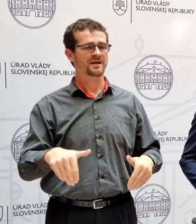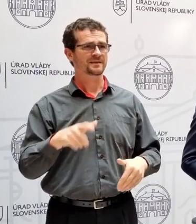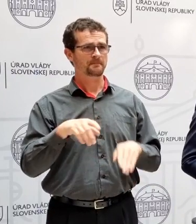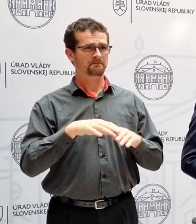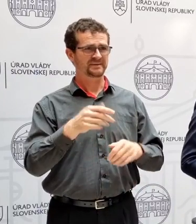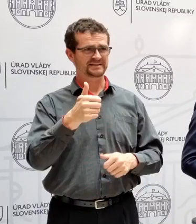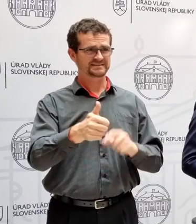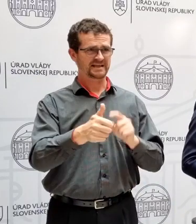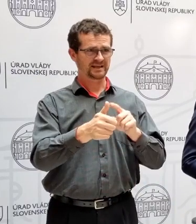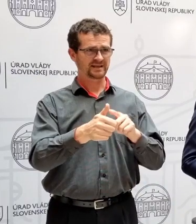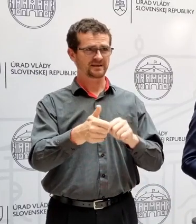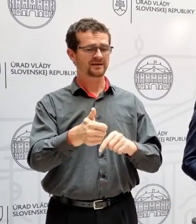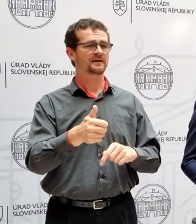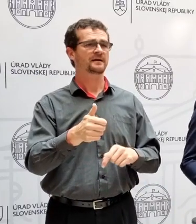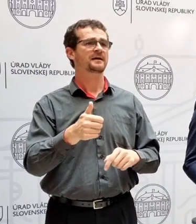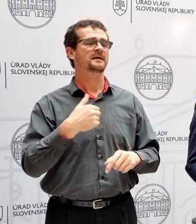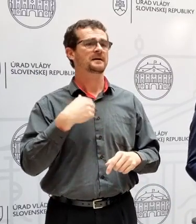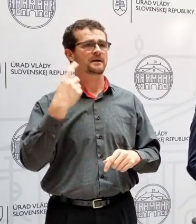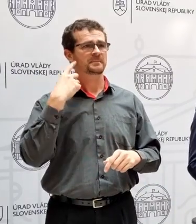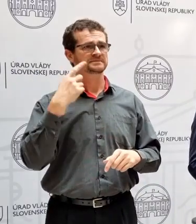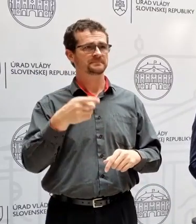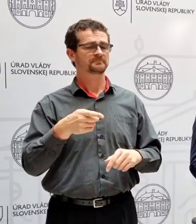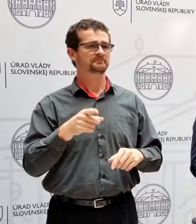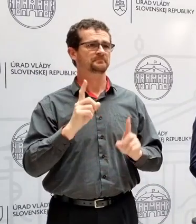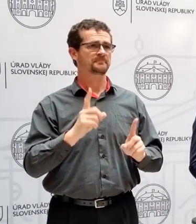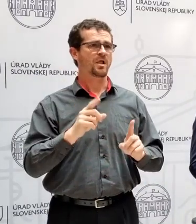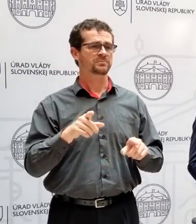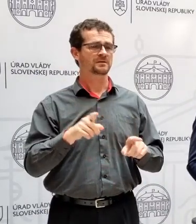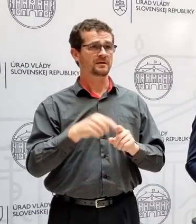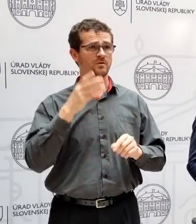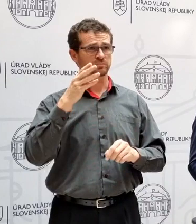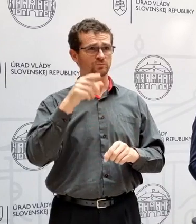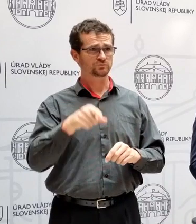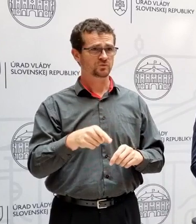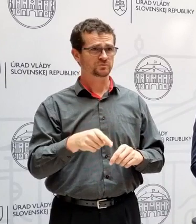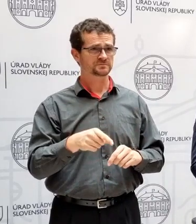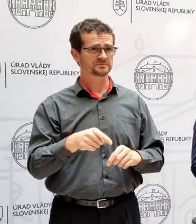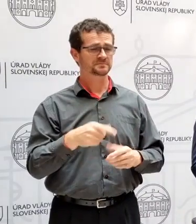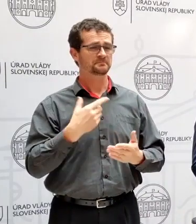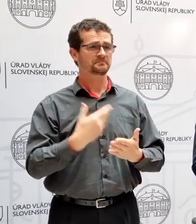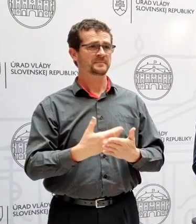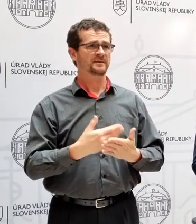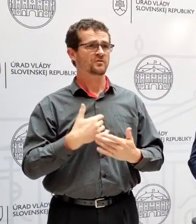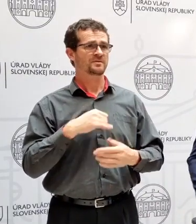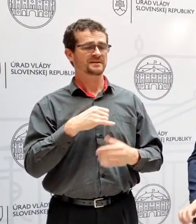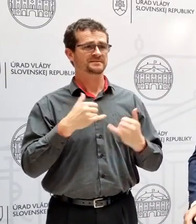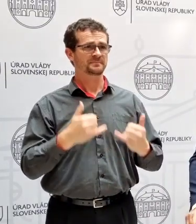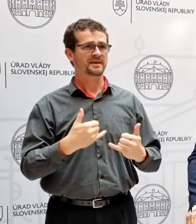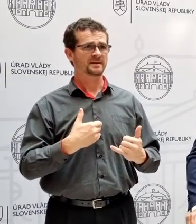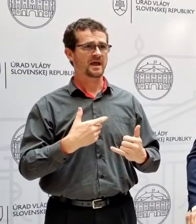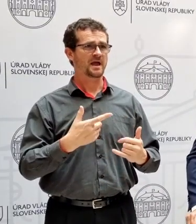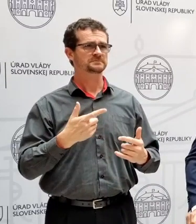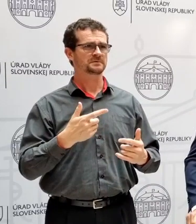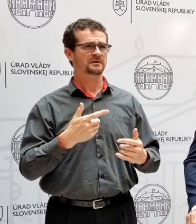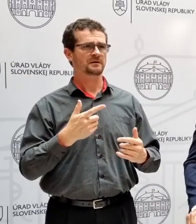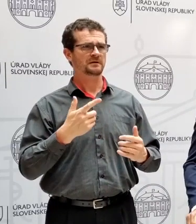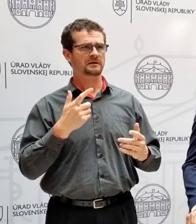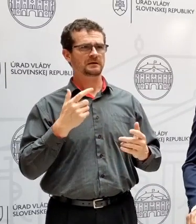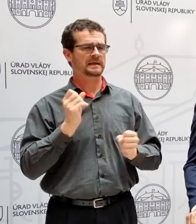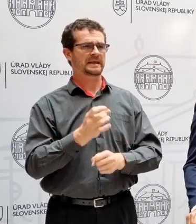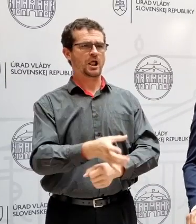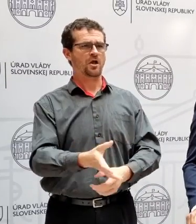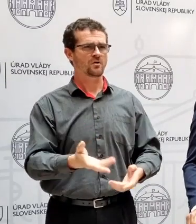zodpovednosť minister. A myslím si, že tak by to malo byť aj do budúcna, ale preto aj nechceme teraz ísť zbrklo s tými nomináciami, lebo